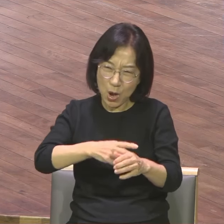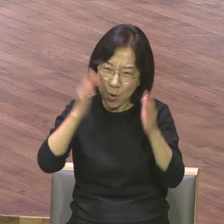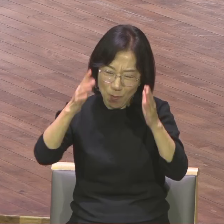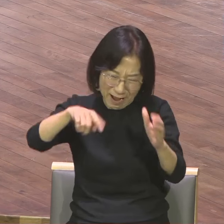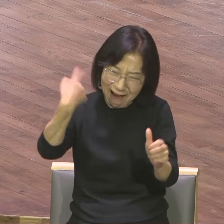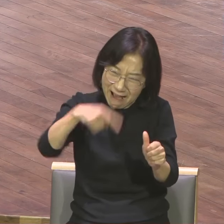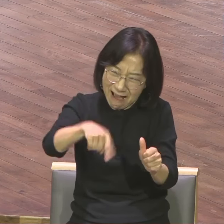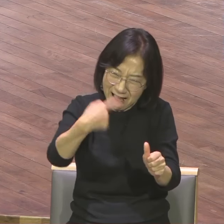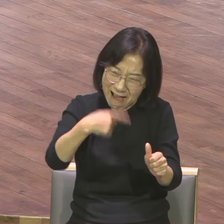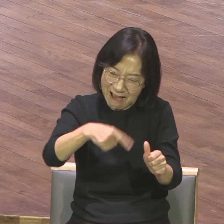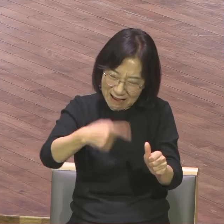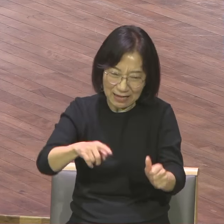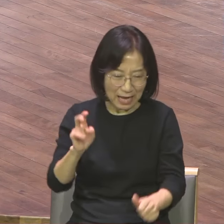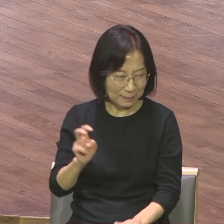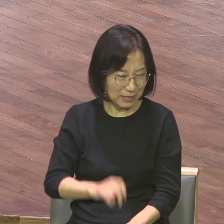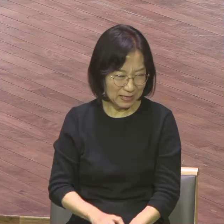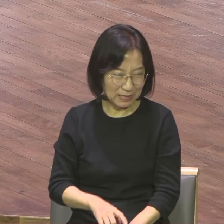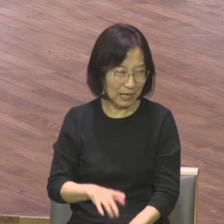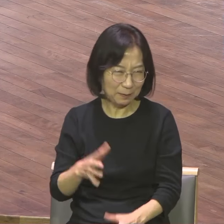심하게 하지 마세요. 아주 힘들어요.